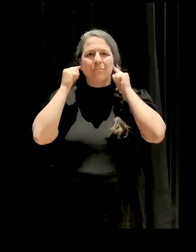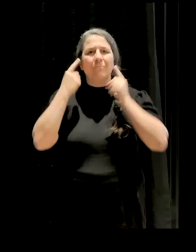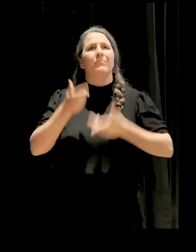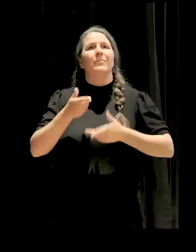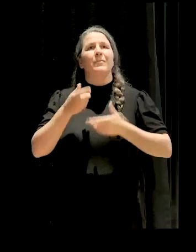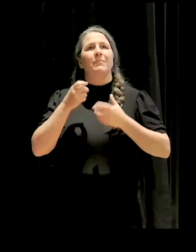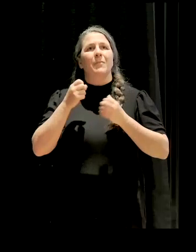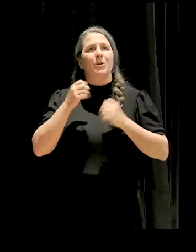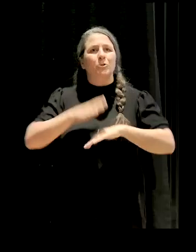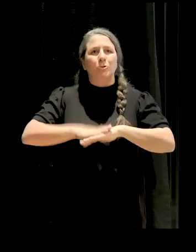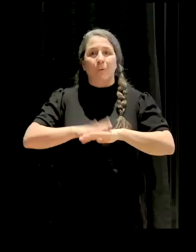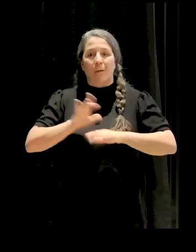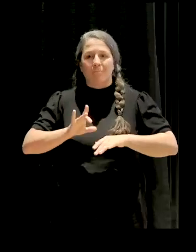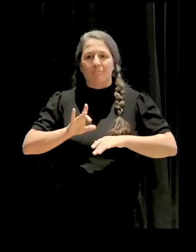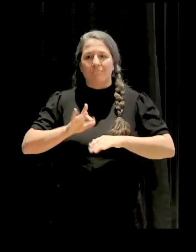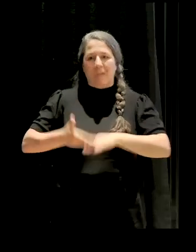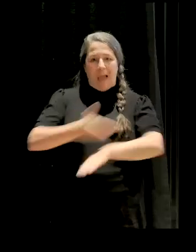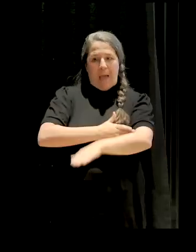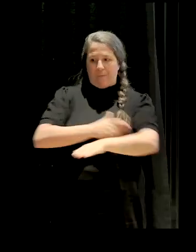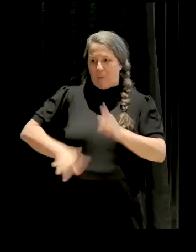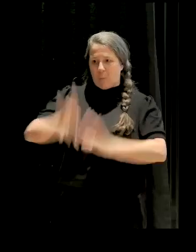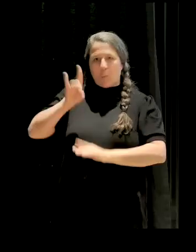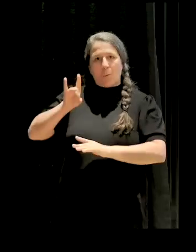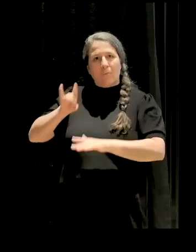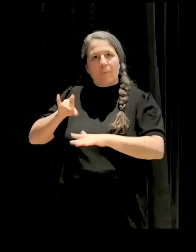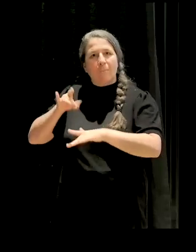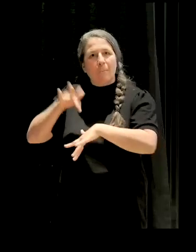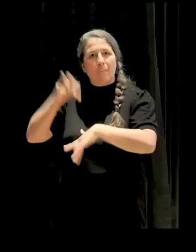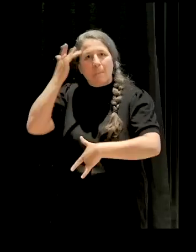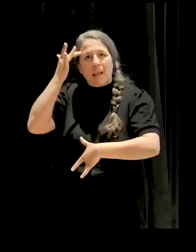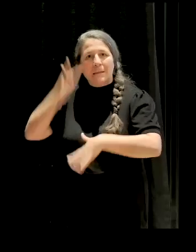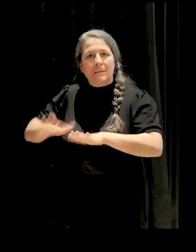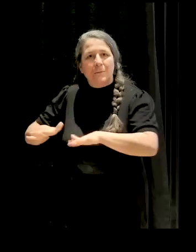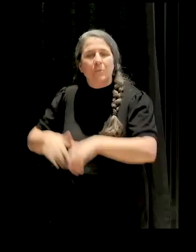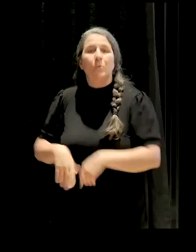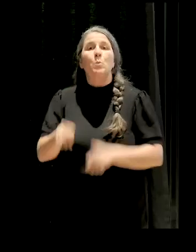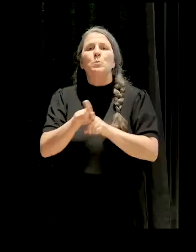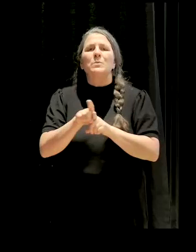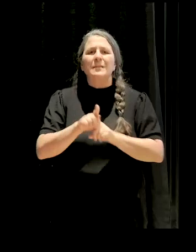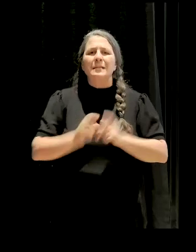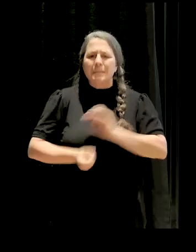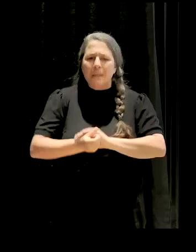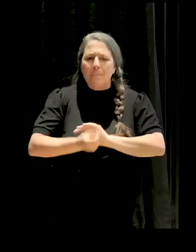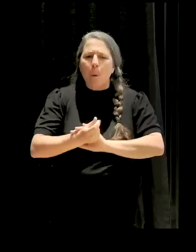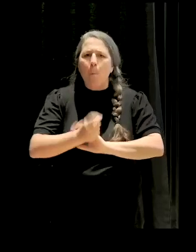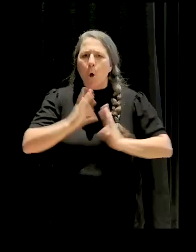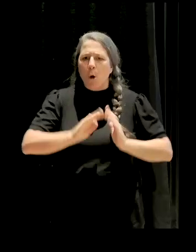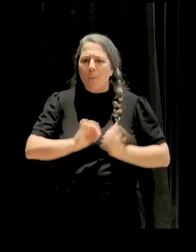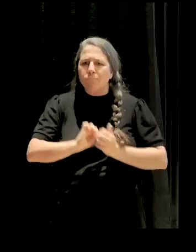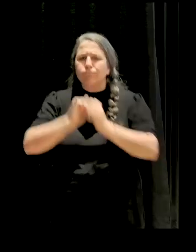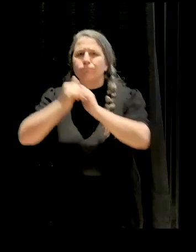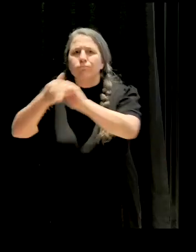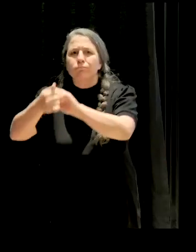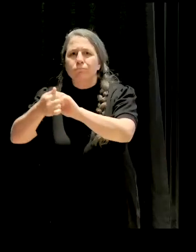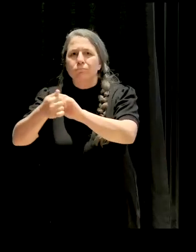de Parkinson de façon plus précoce, mais autant pour le monitoring des symptômes, donc voir comment ils évoluent avec le temps, ou encore